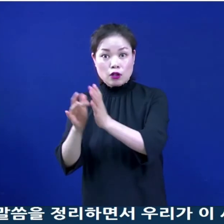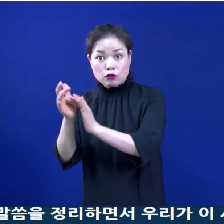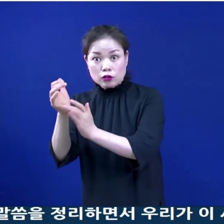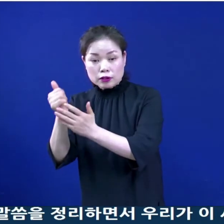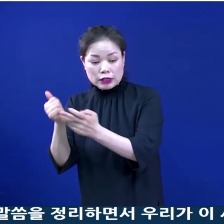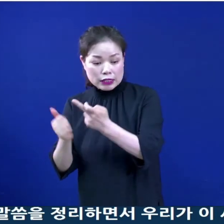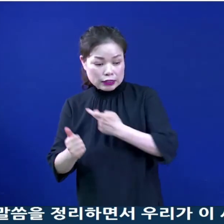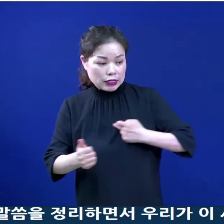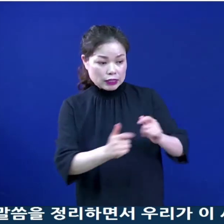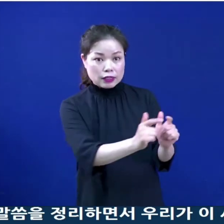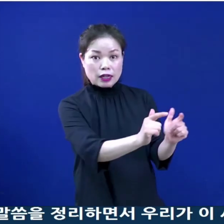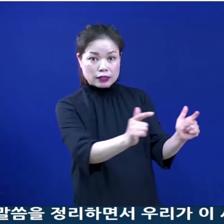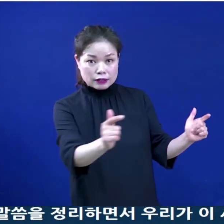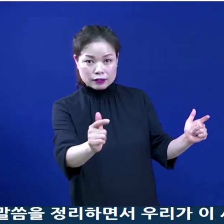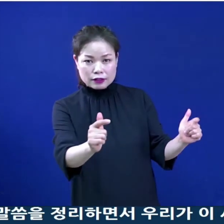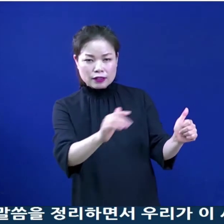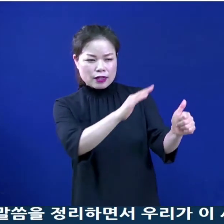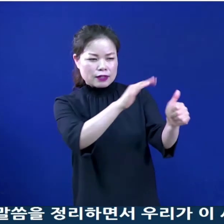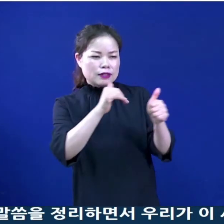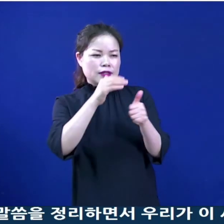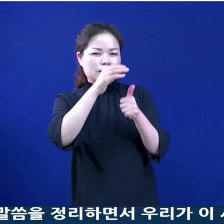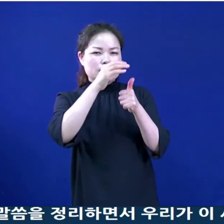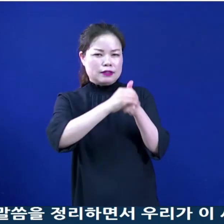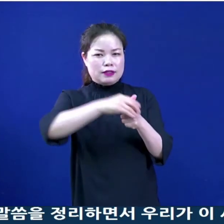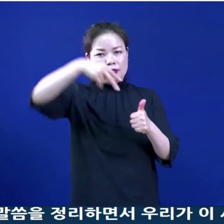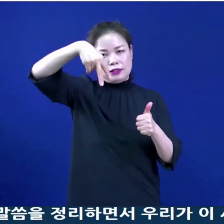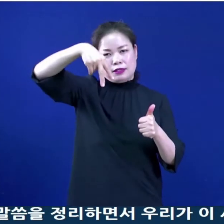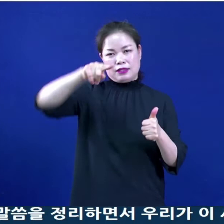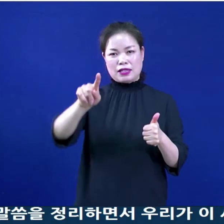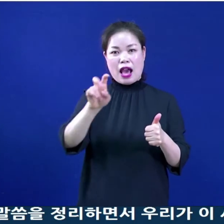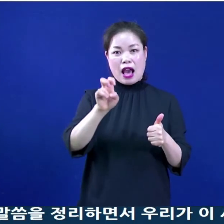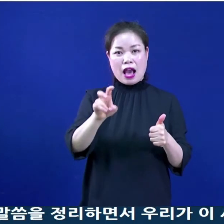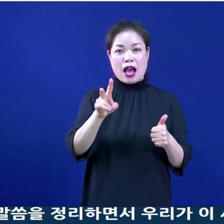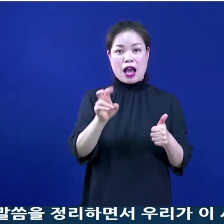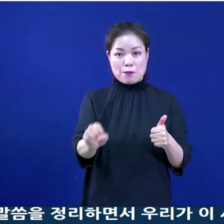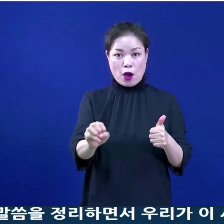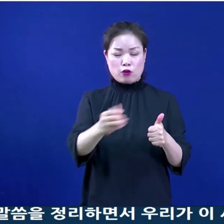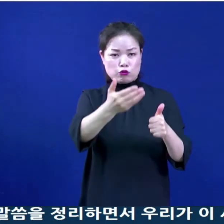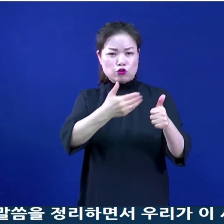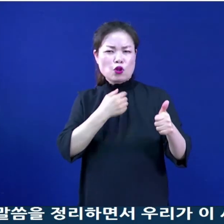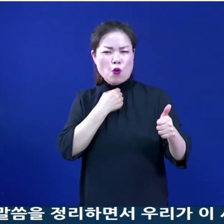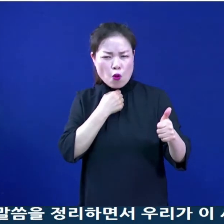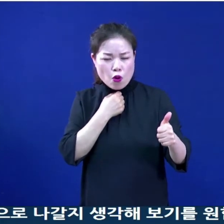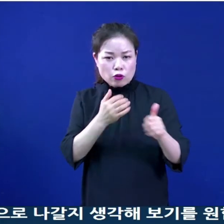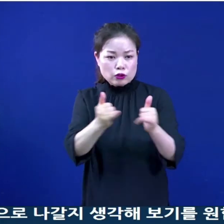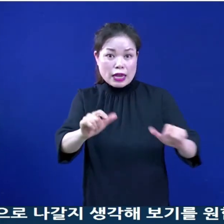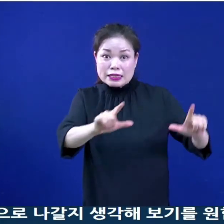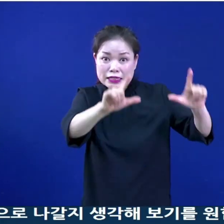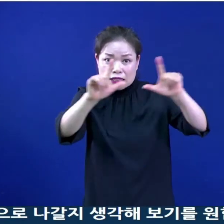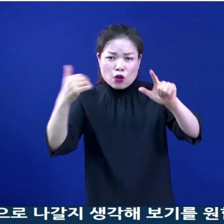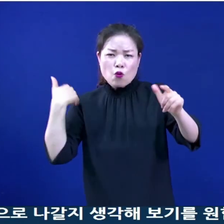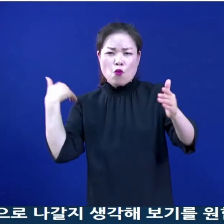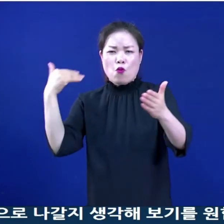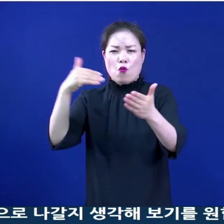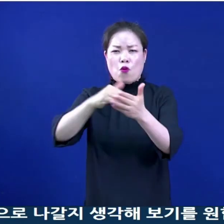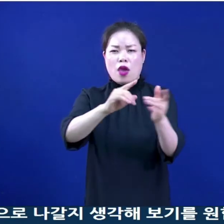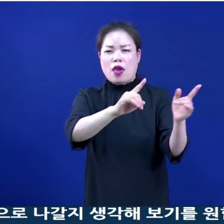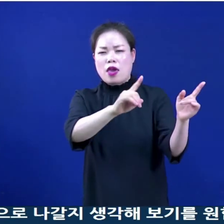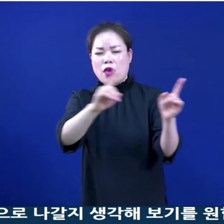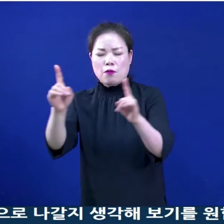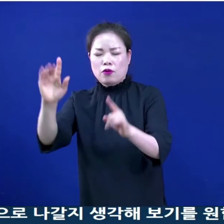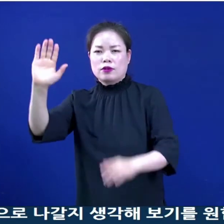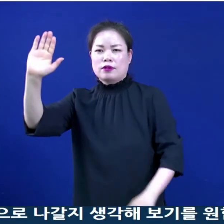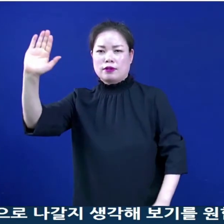예수님은 그 제자들에게 사명 주시기를 원하십니다. 우리의 인생은